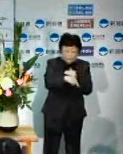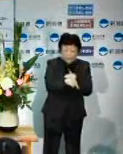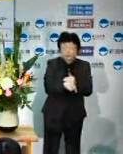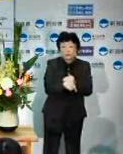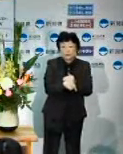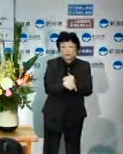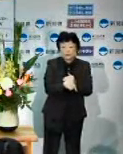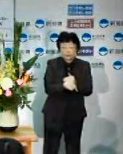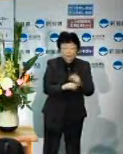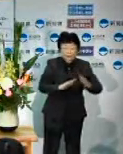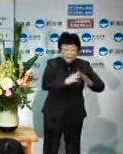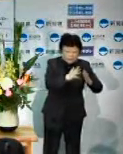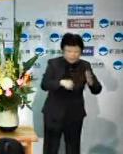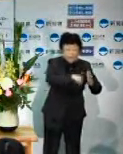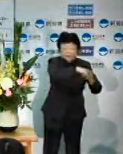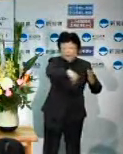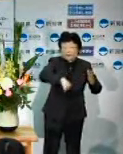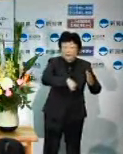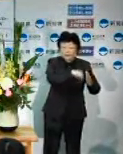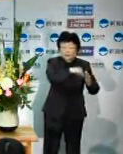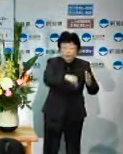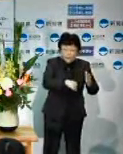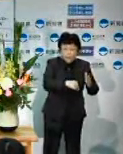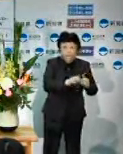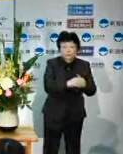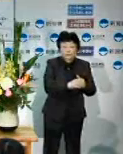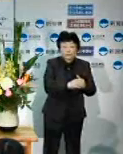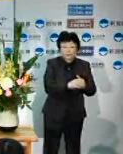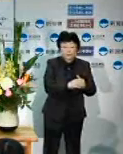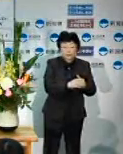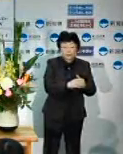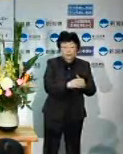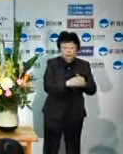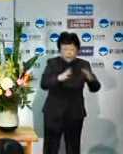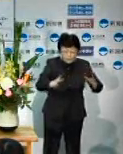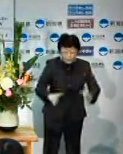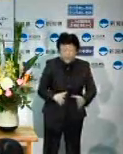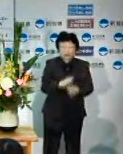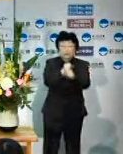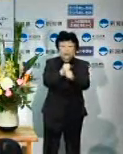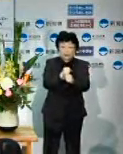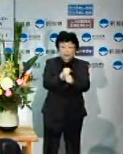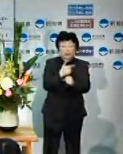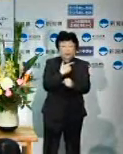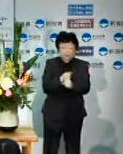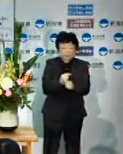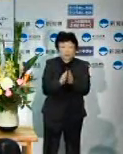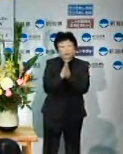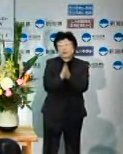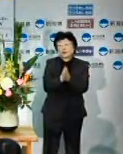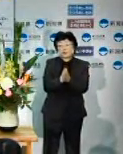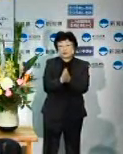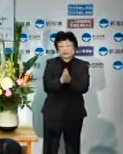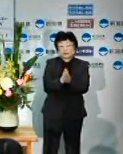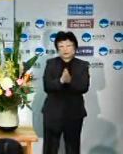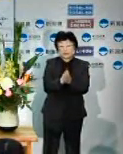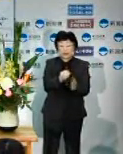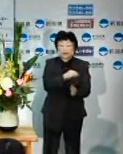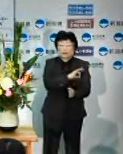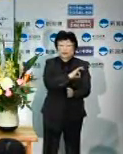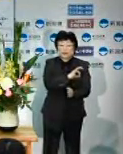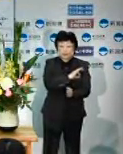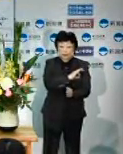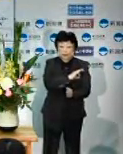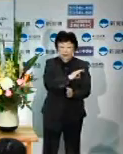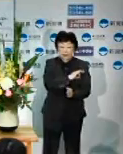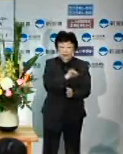りで議論してきたものをこうまさに取りまとめていただくことであって、したがってメンバーとしては委